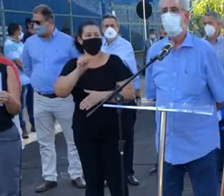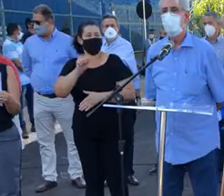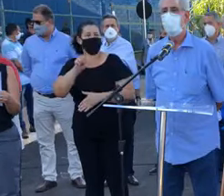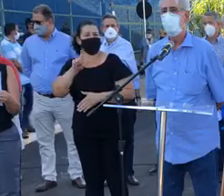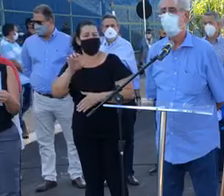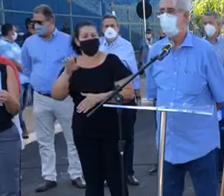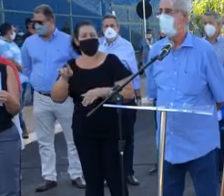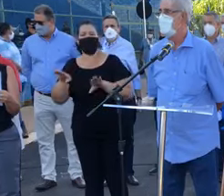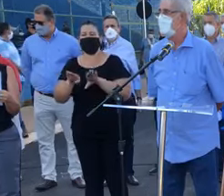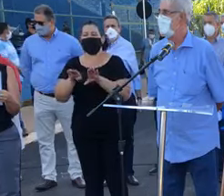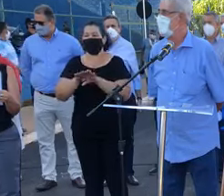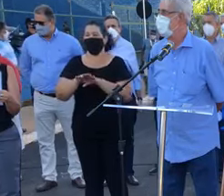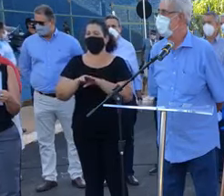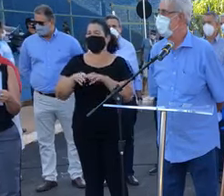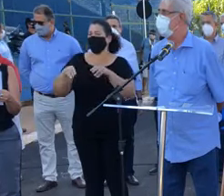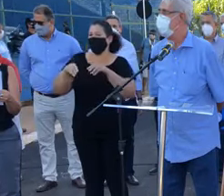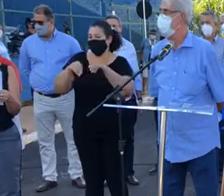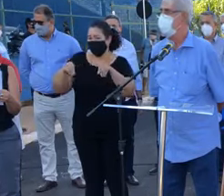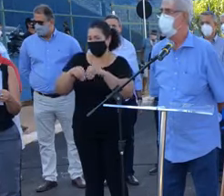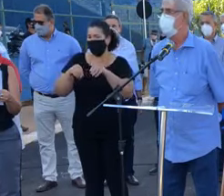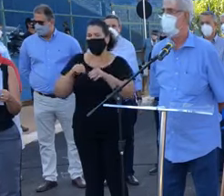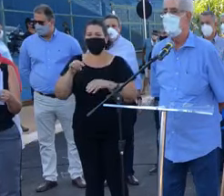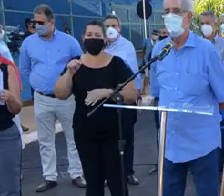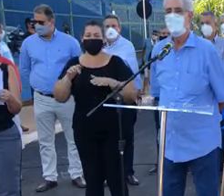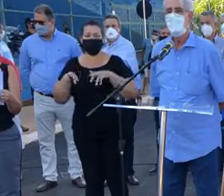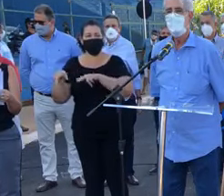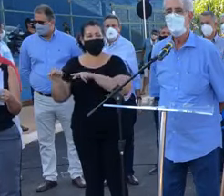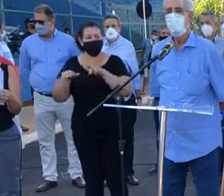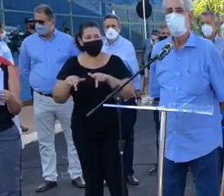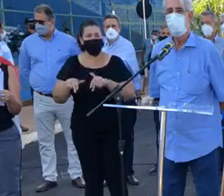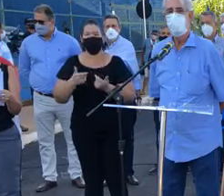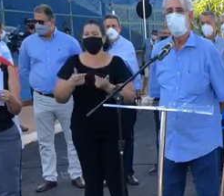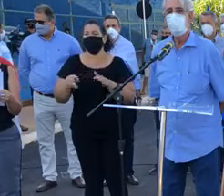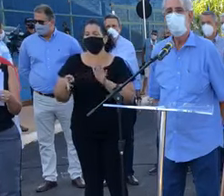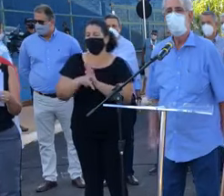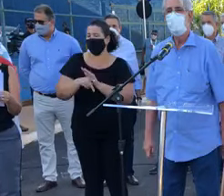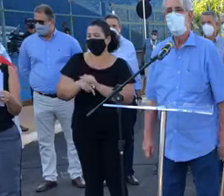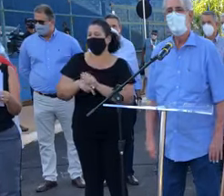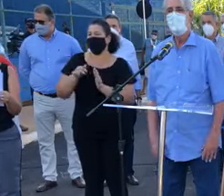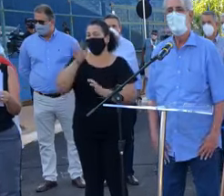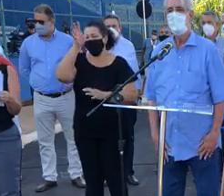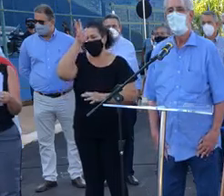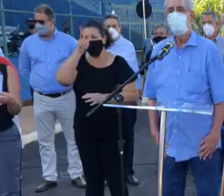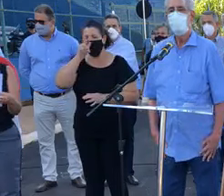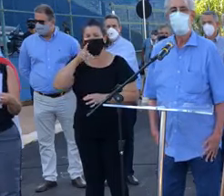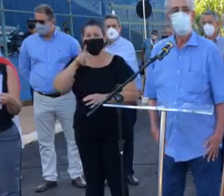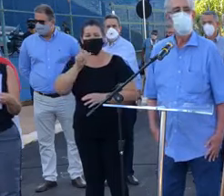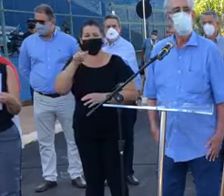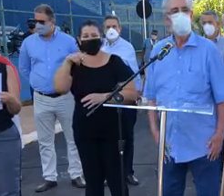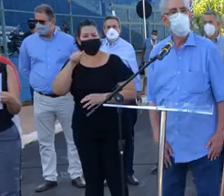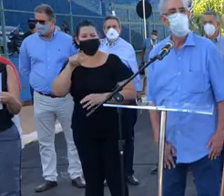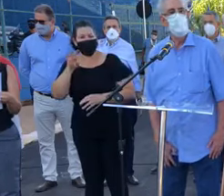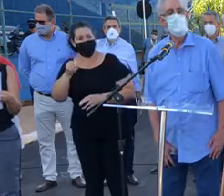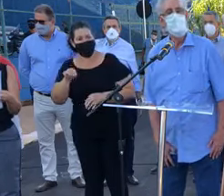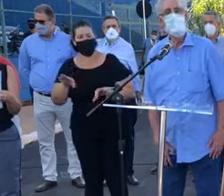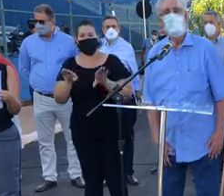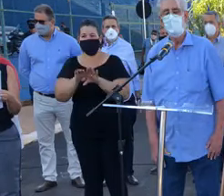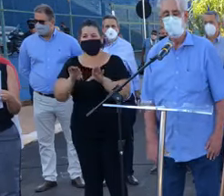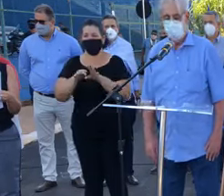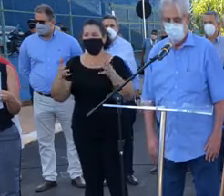de Trigo Sete Irmãos, Granja Planalto e Construtora Paviterrana.